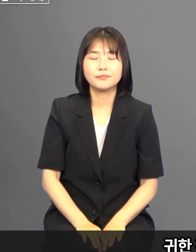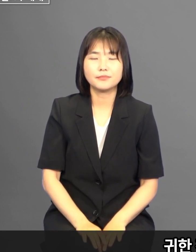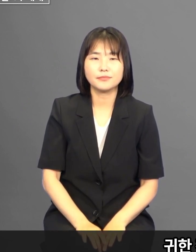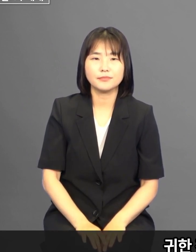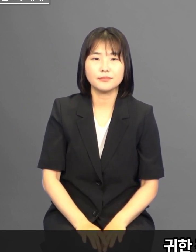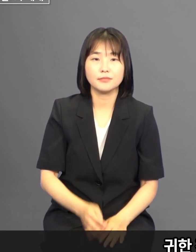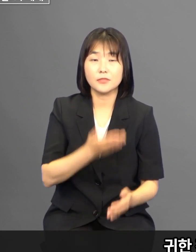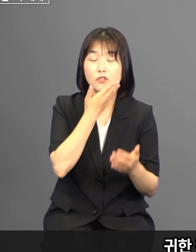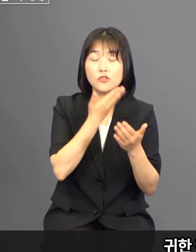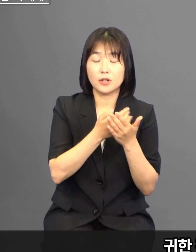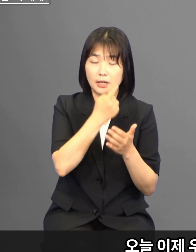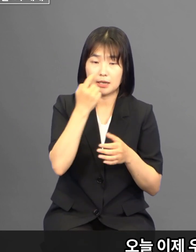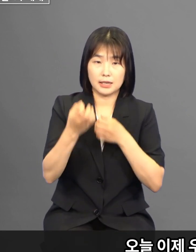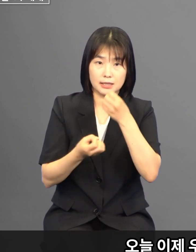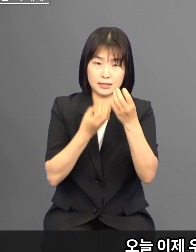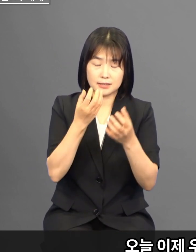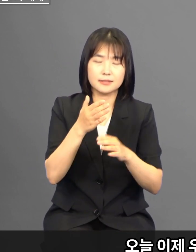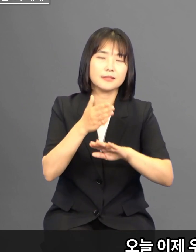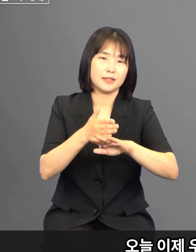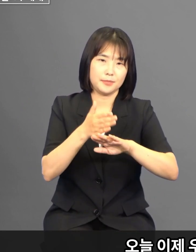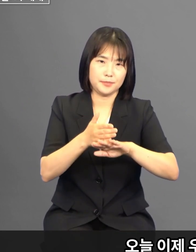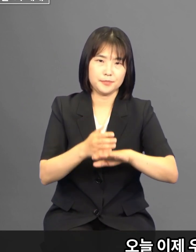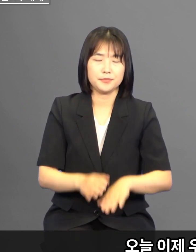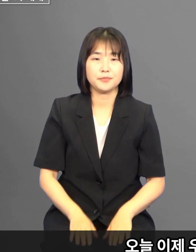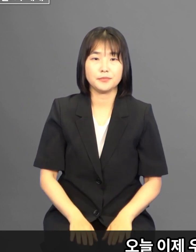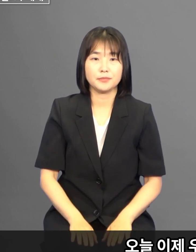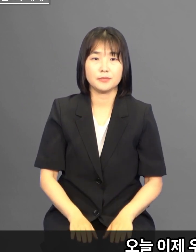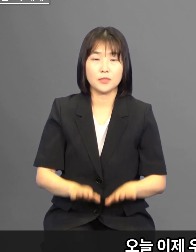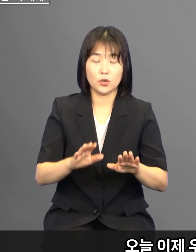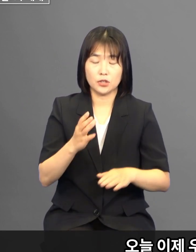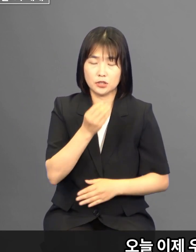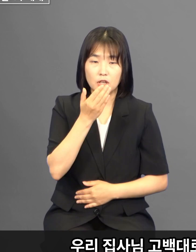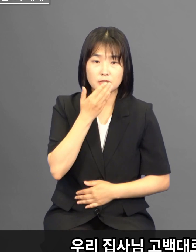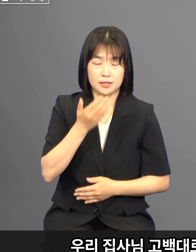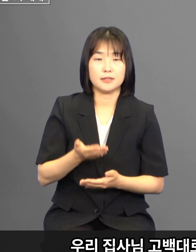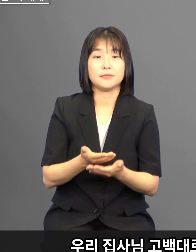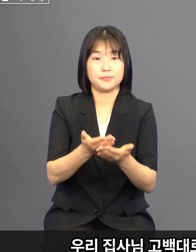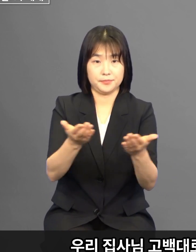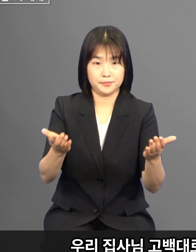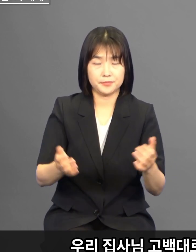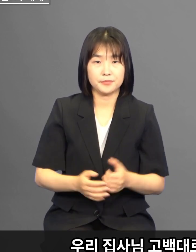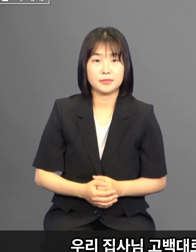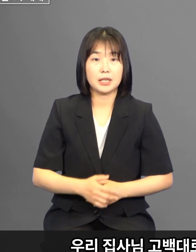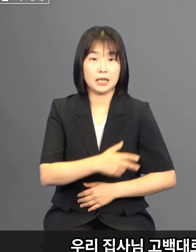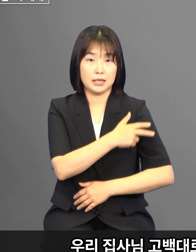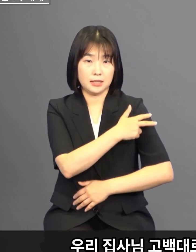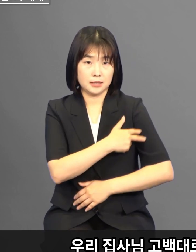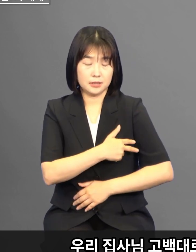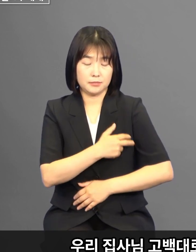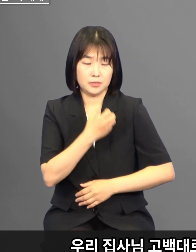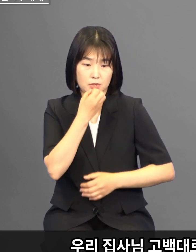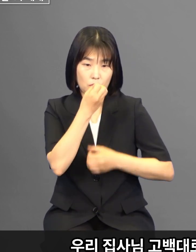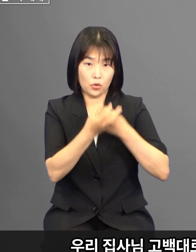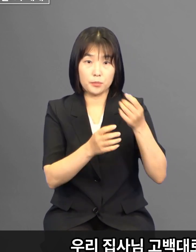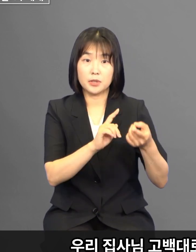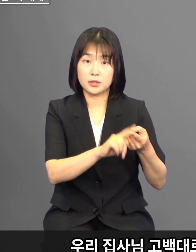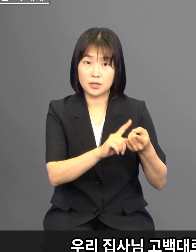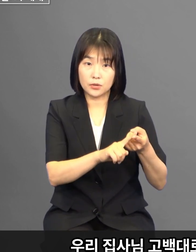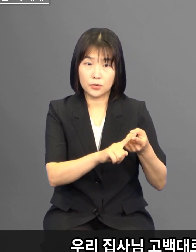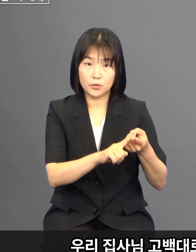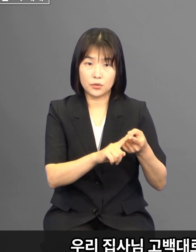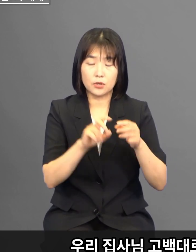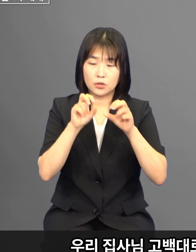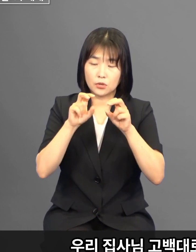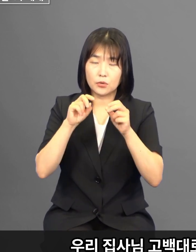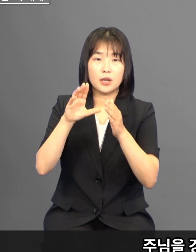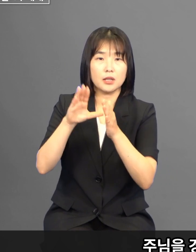네, 귀한 간증 감사합니다. 오늘 이제 우리 성찬을 받겠습니다. 우리 집사님 고백대로 성경하는